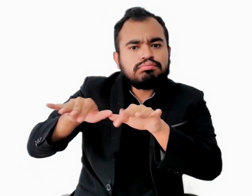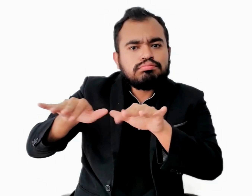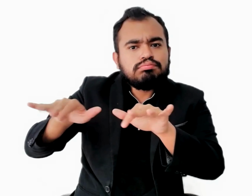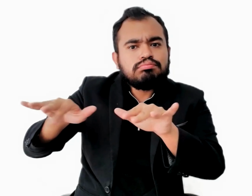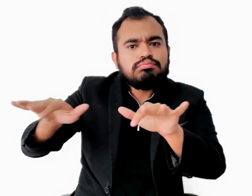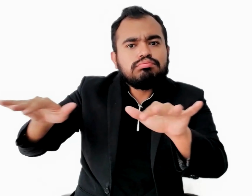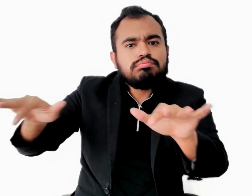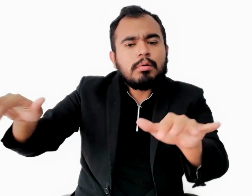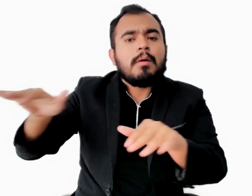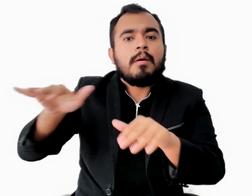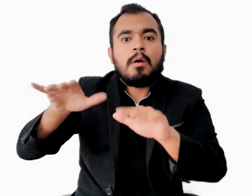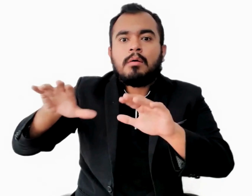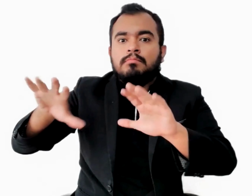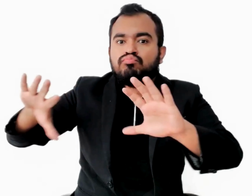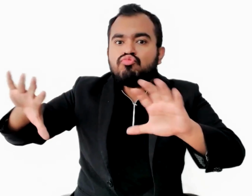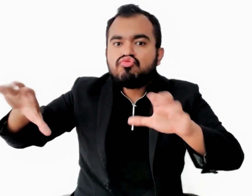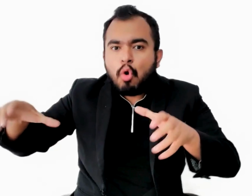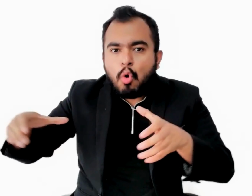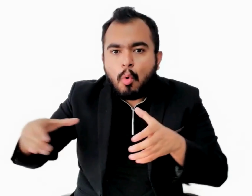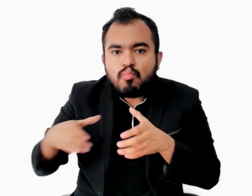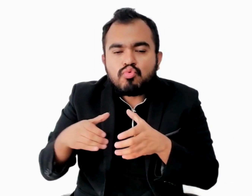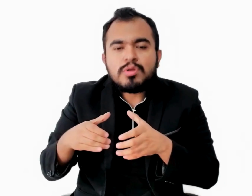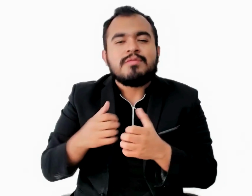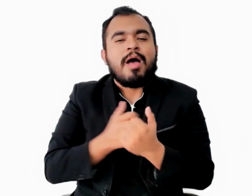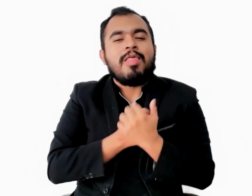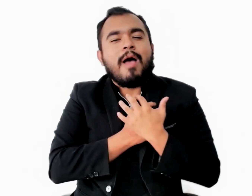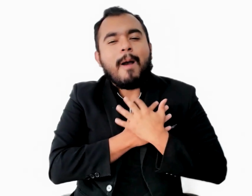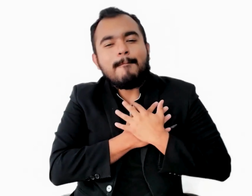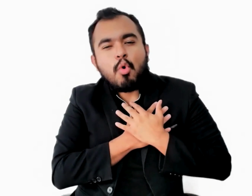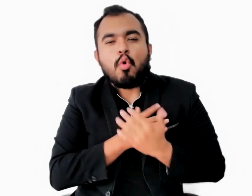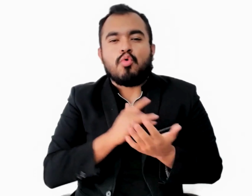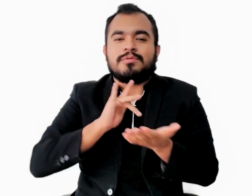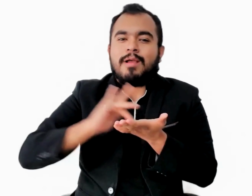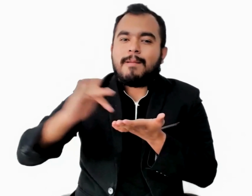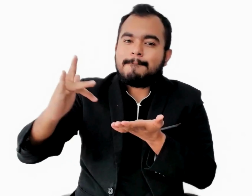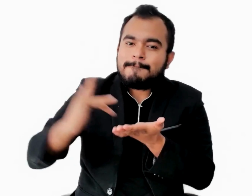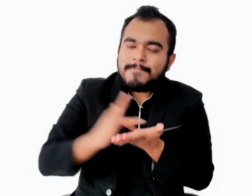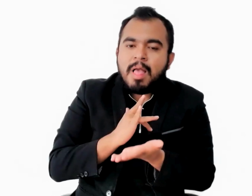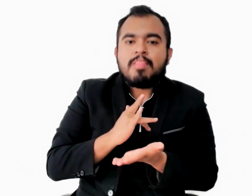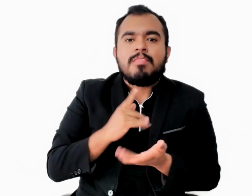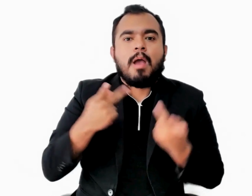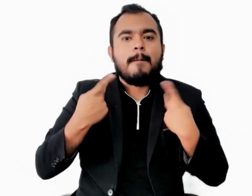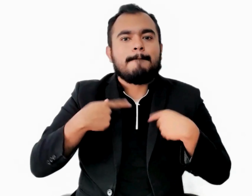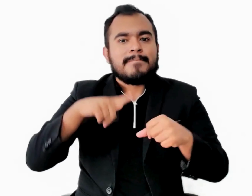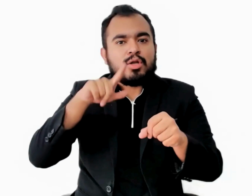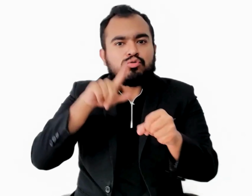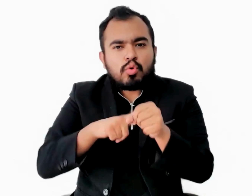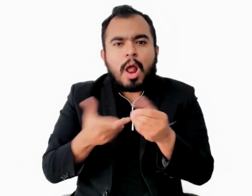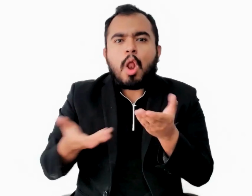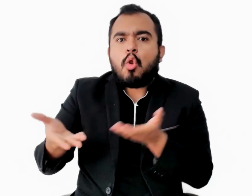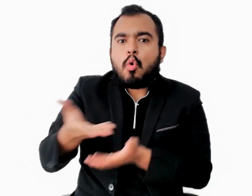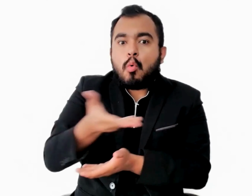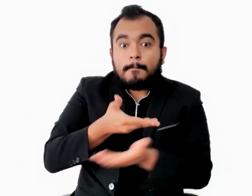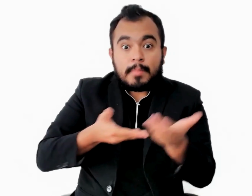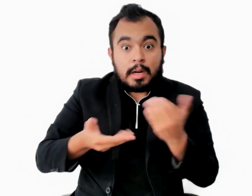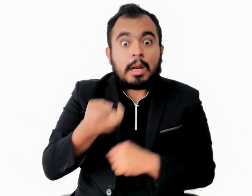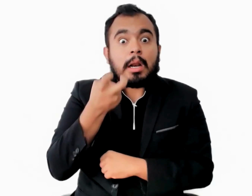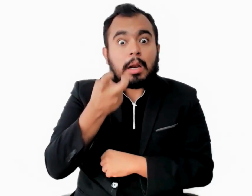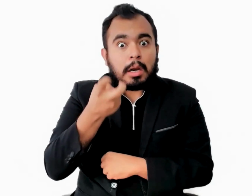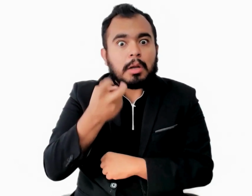poder hacer esto pues una comunidad amorosa, empática y pues de trabajo personal compartido, sí está